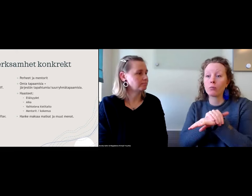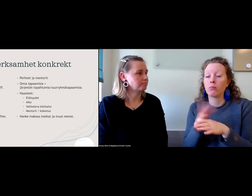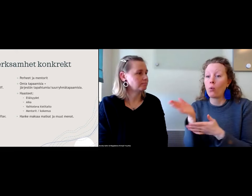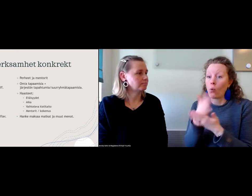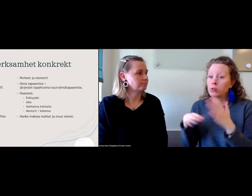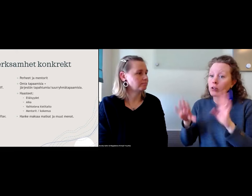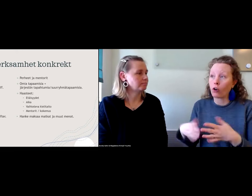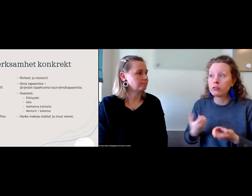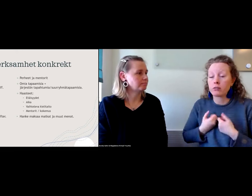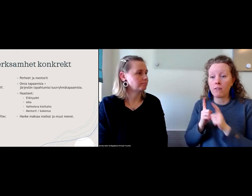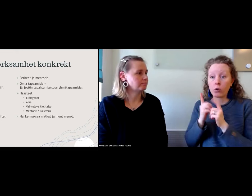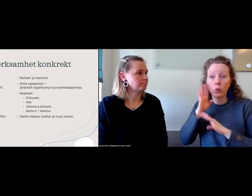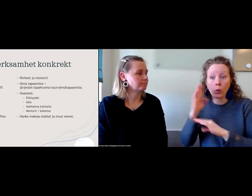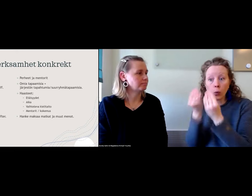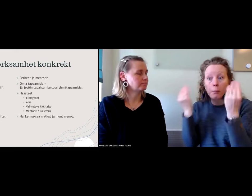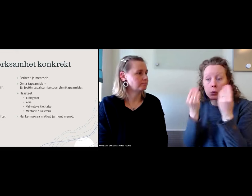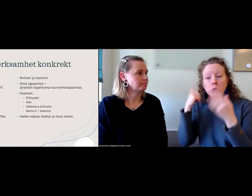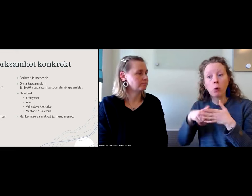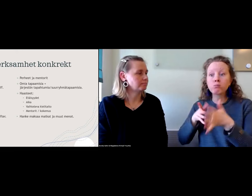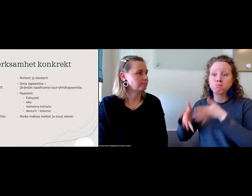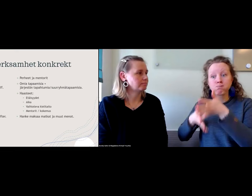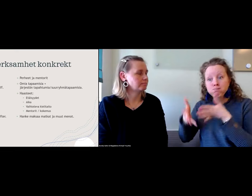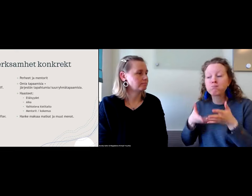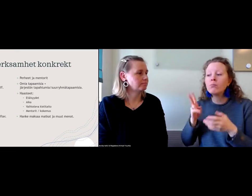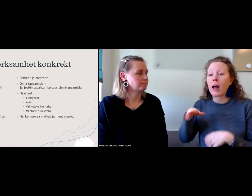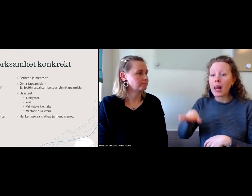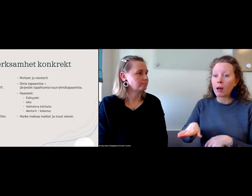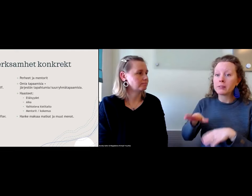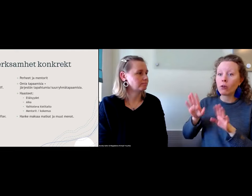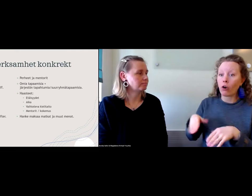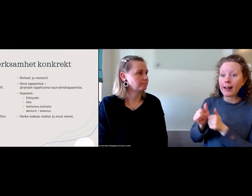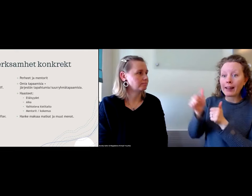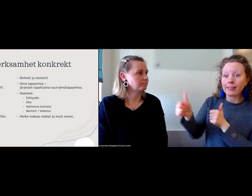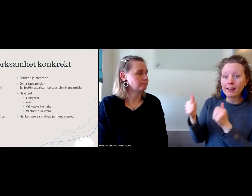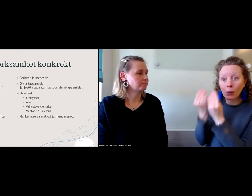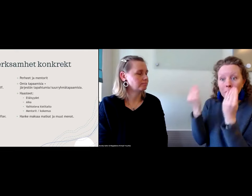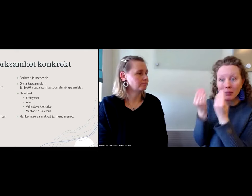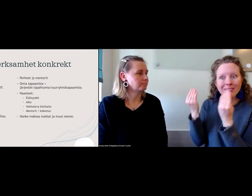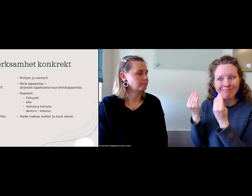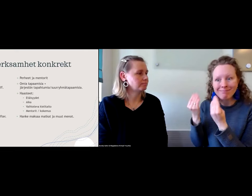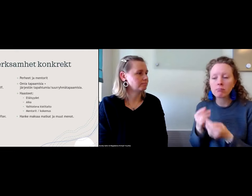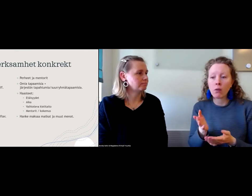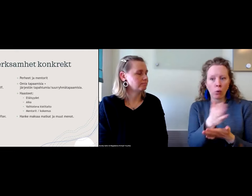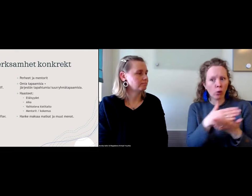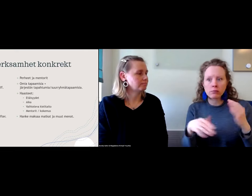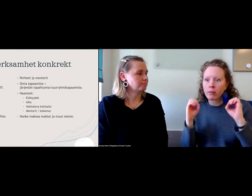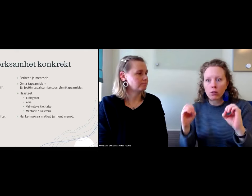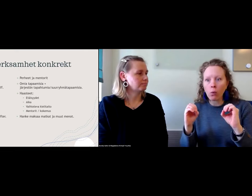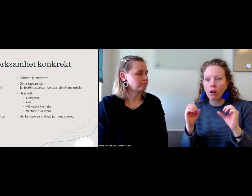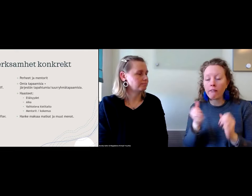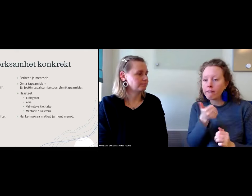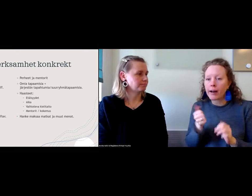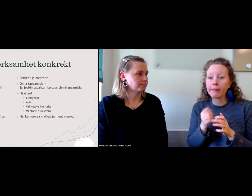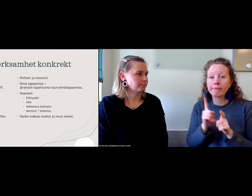Ja perheiden kielitaito on erittäin vaihteleva. Osa voi olla, että on jo hyvinkin pitkällä ja lapsi on